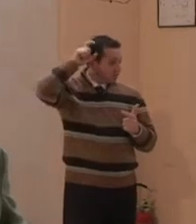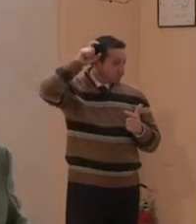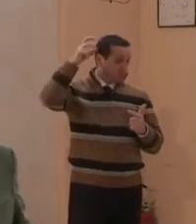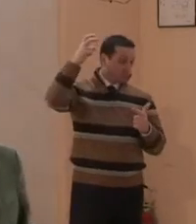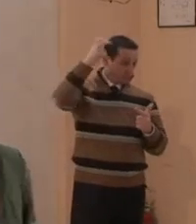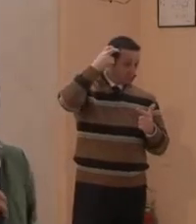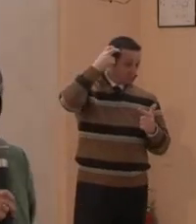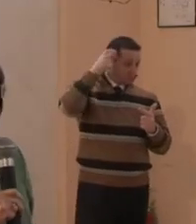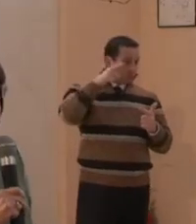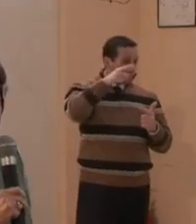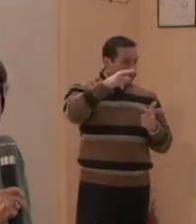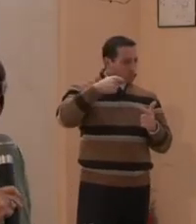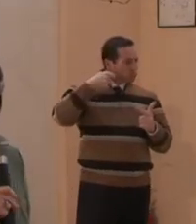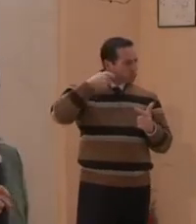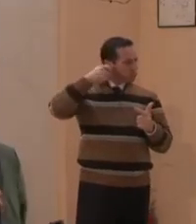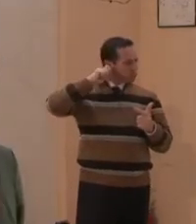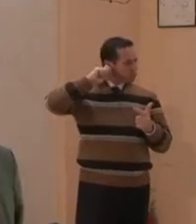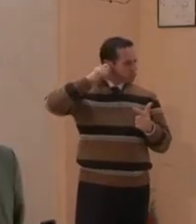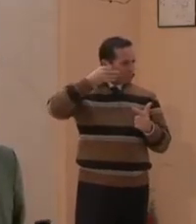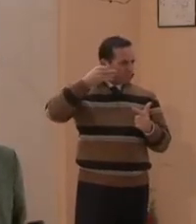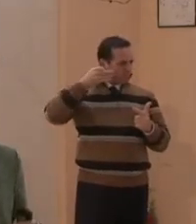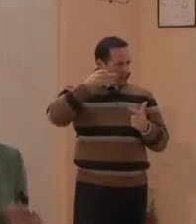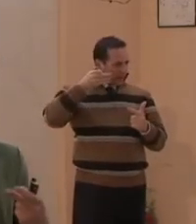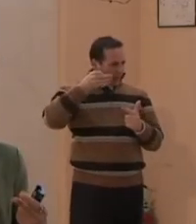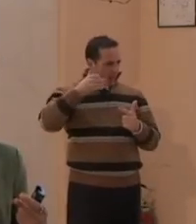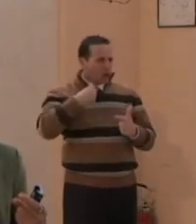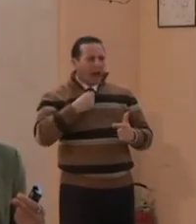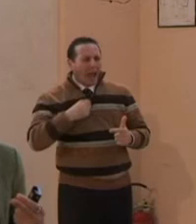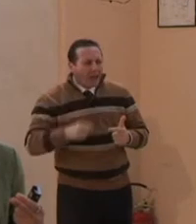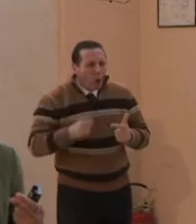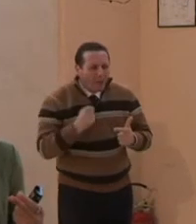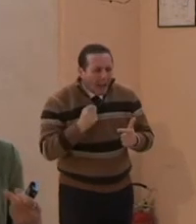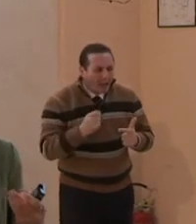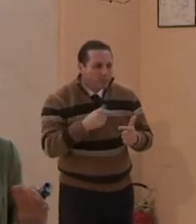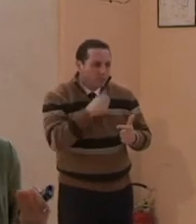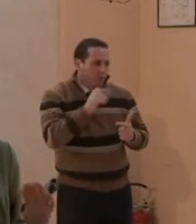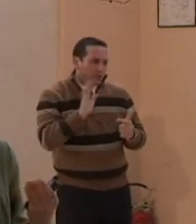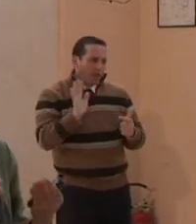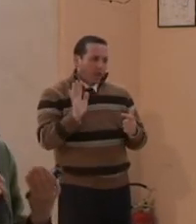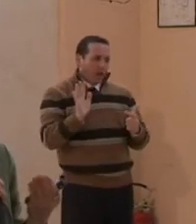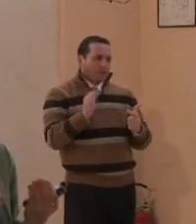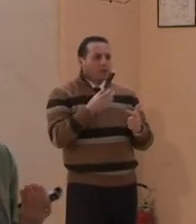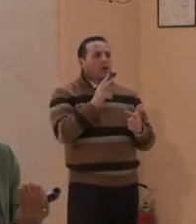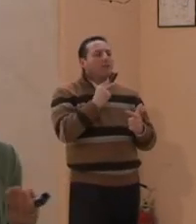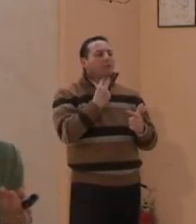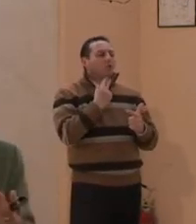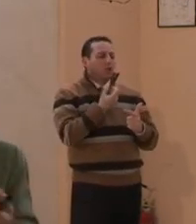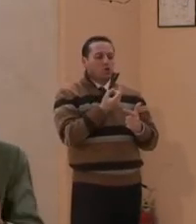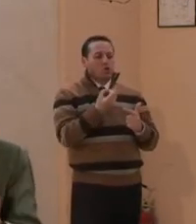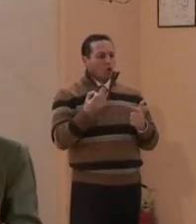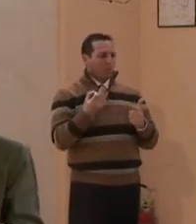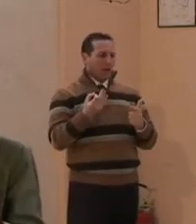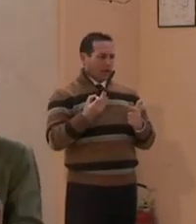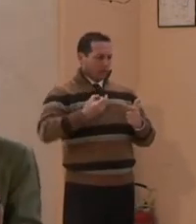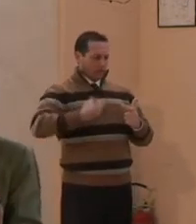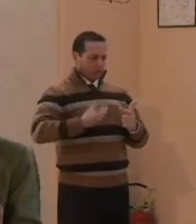ha regolato bene il suo sussidio, non ha bisogno che io urli. Ha bisogno di una voce piena, naturalmente,